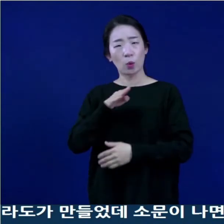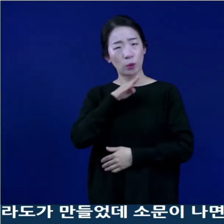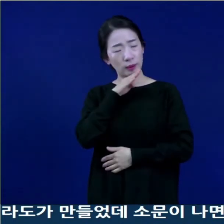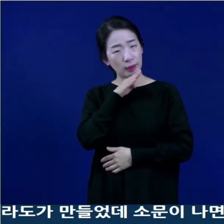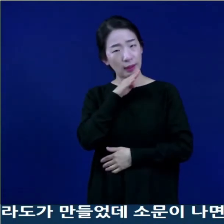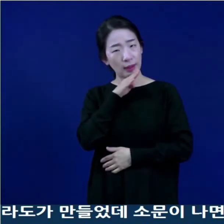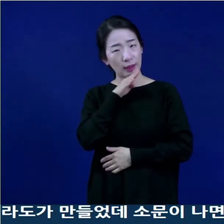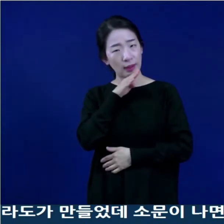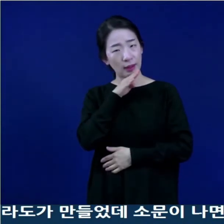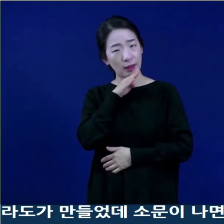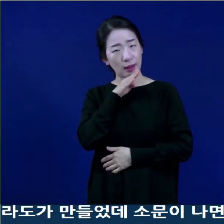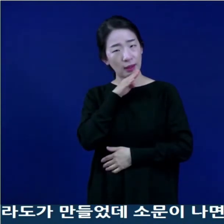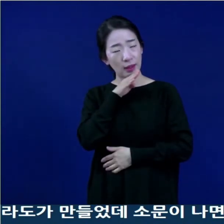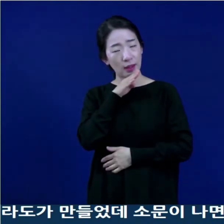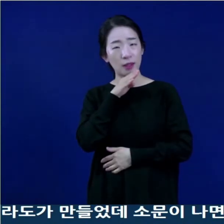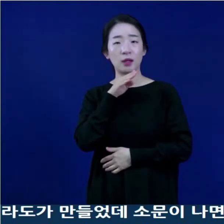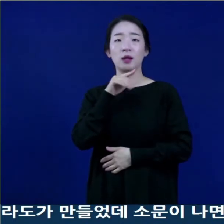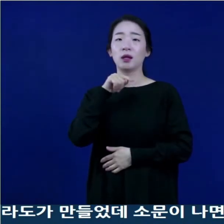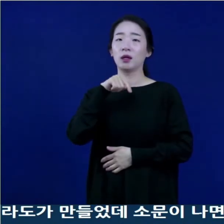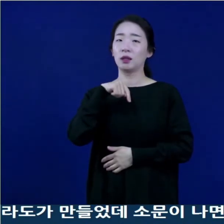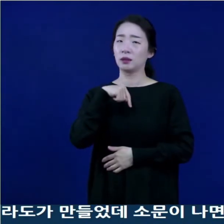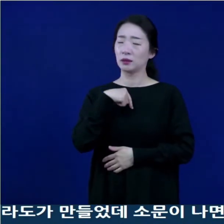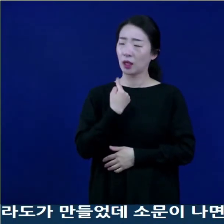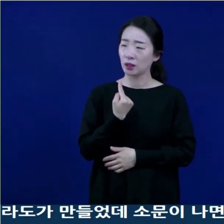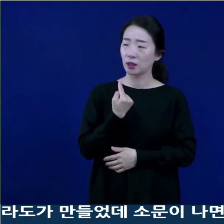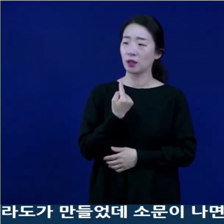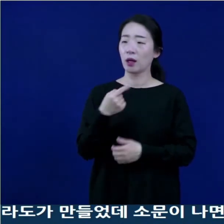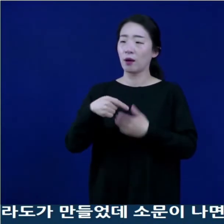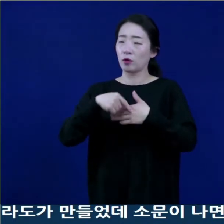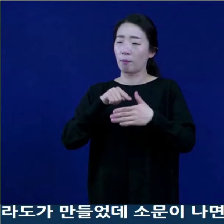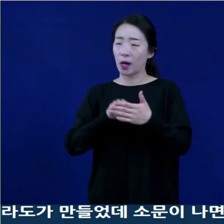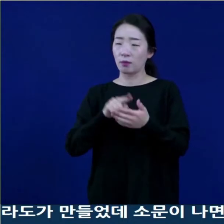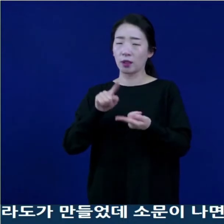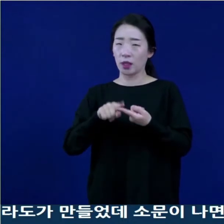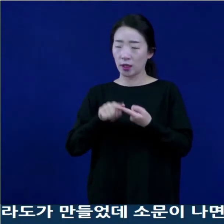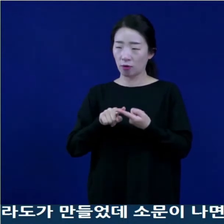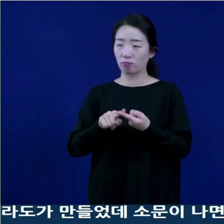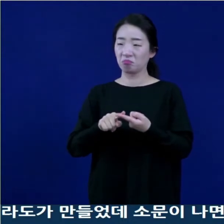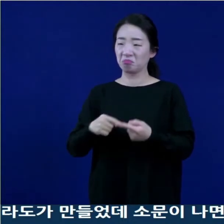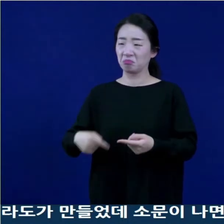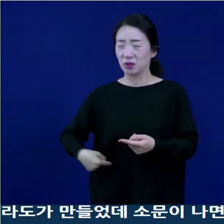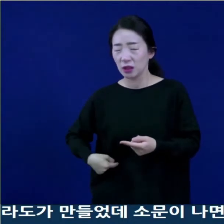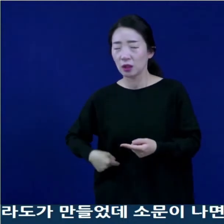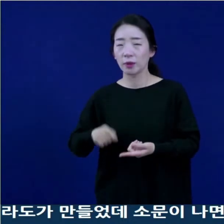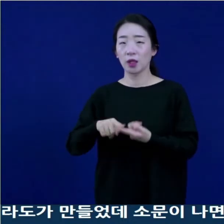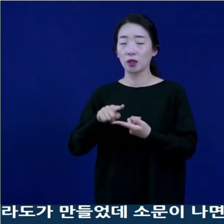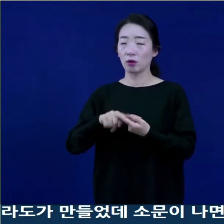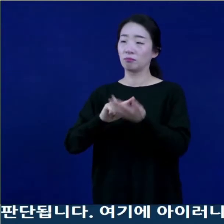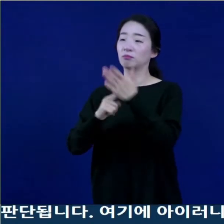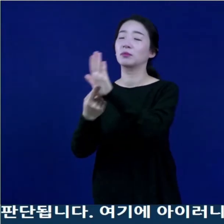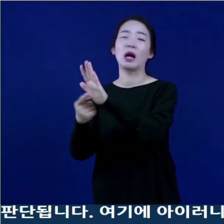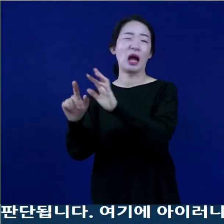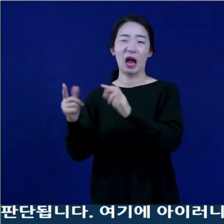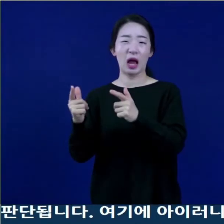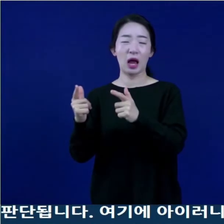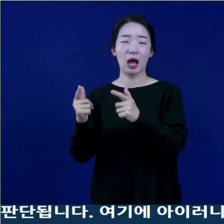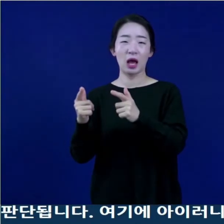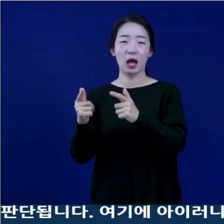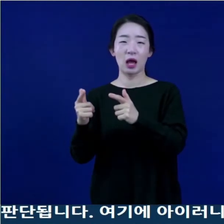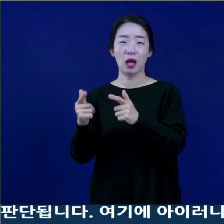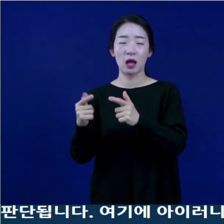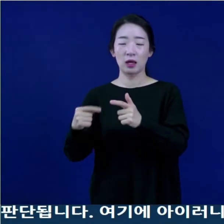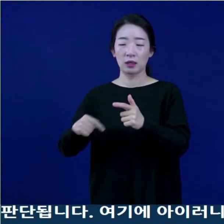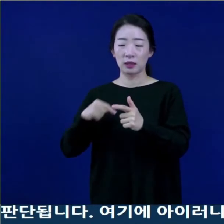있는 바를 양심 선언한 것은 아닌 것 같습니다. 자신의 그 지위와 자신의 양심을